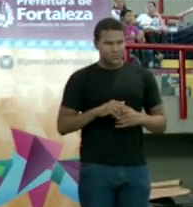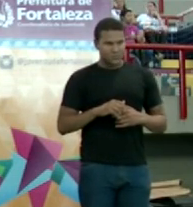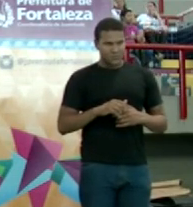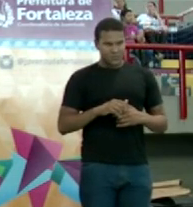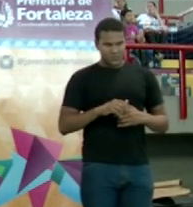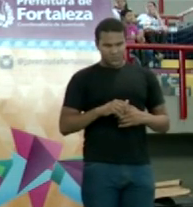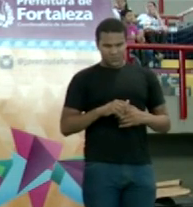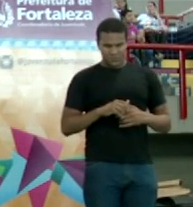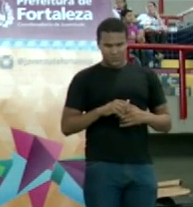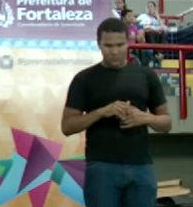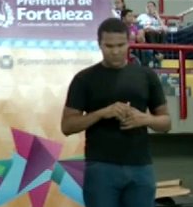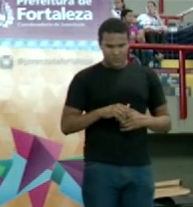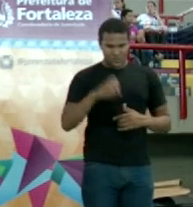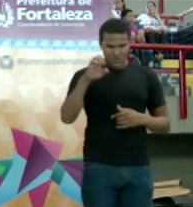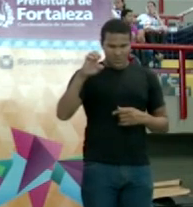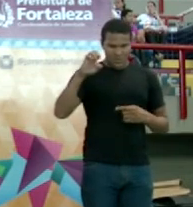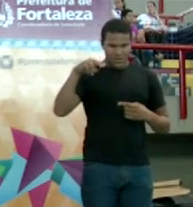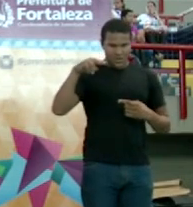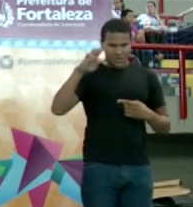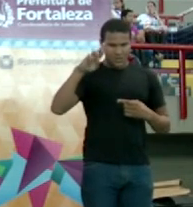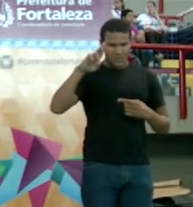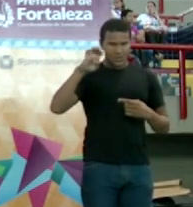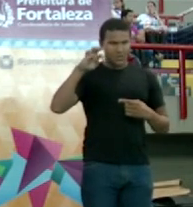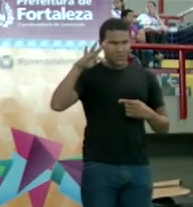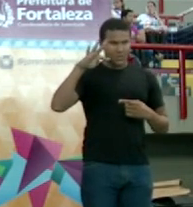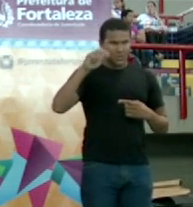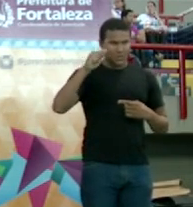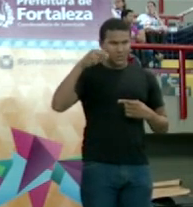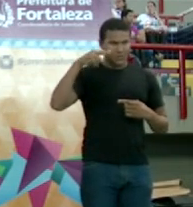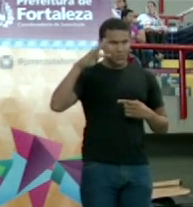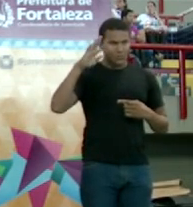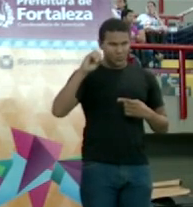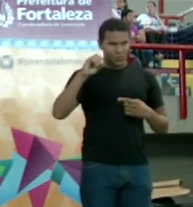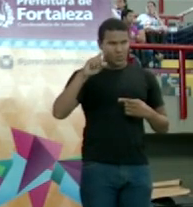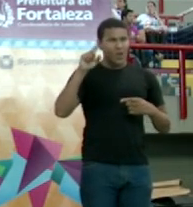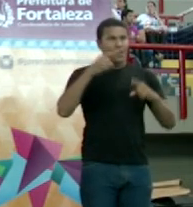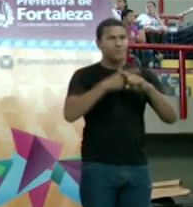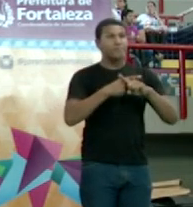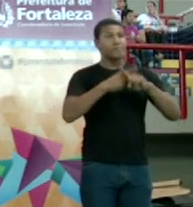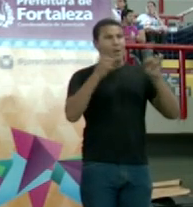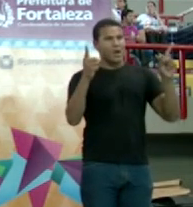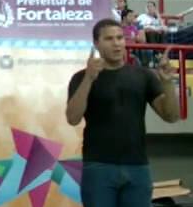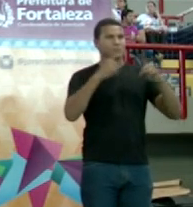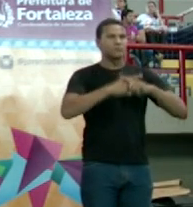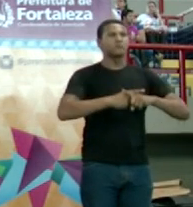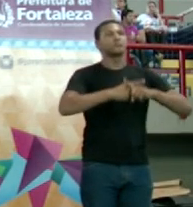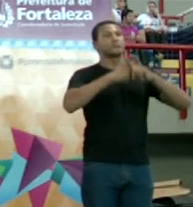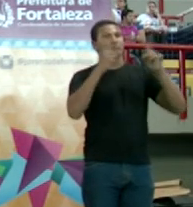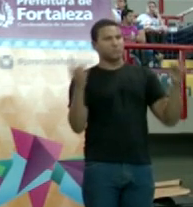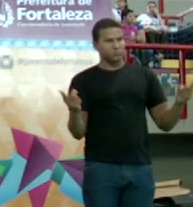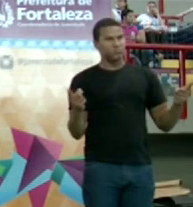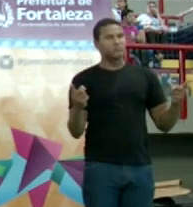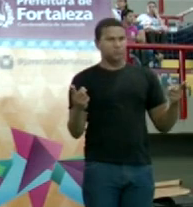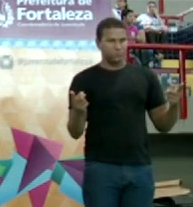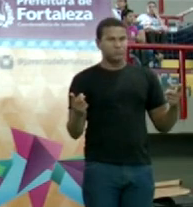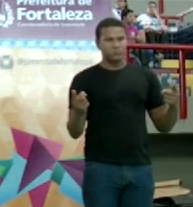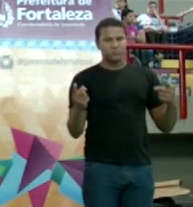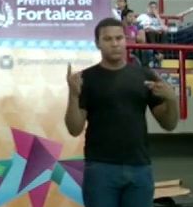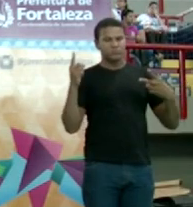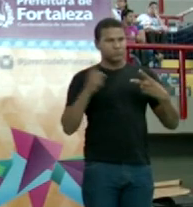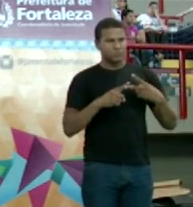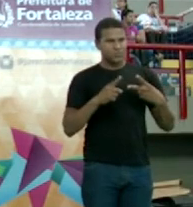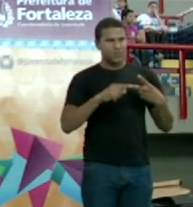assunto. Eu estou diluindo o que é para você fazer. Apresentação do assunto, ponto, usa